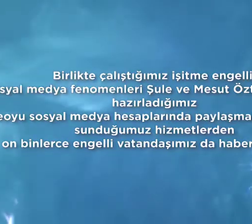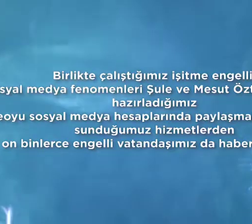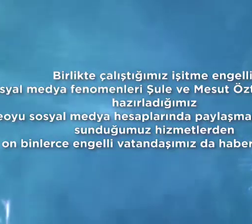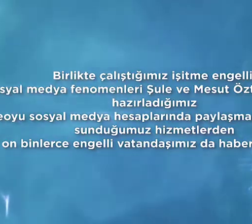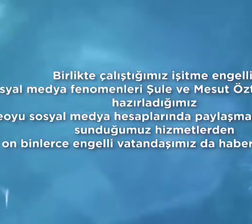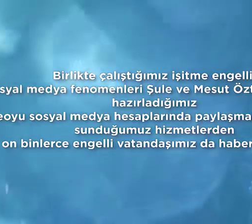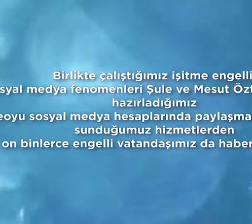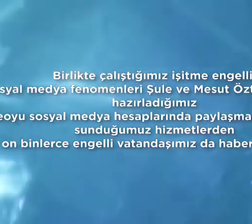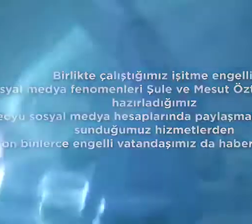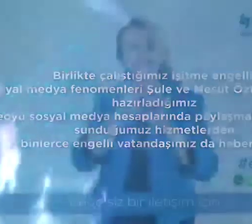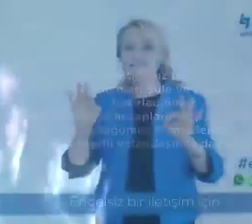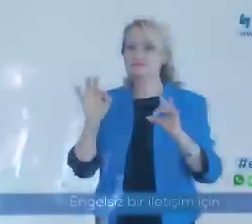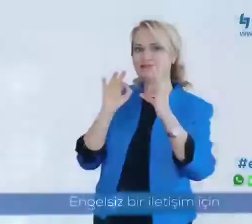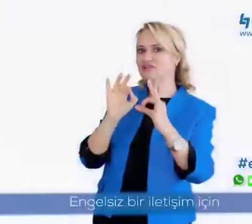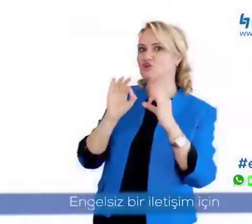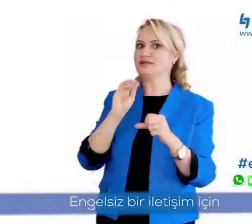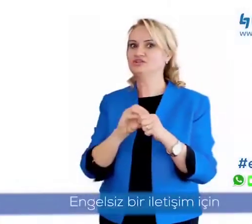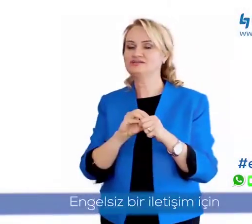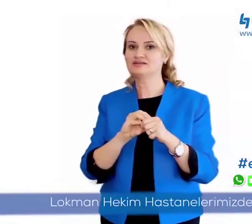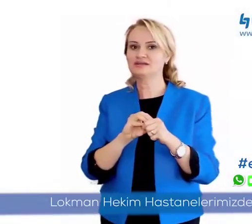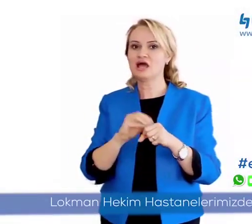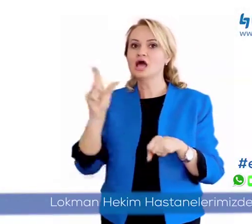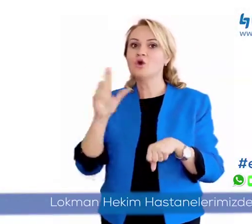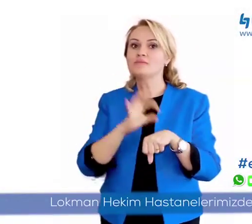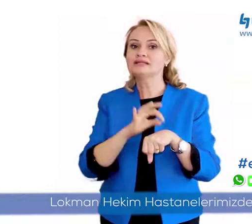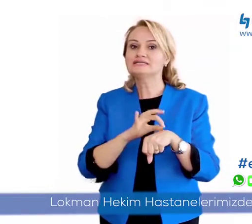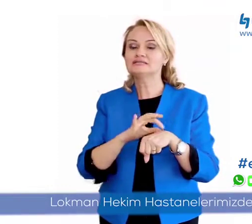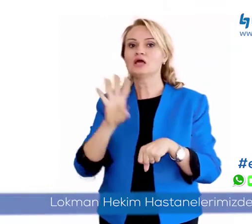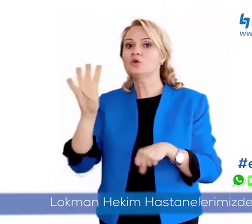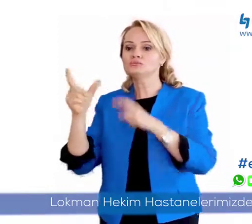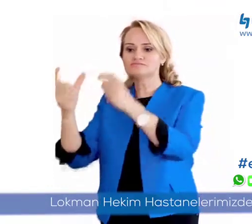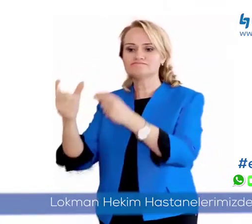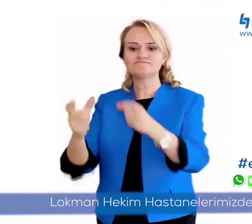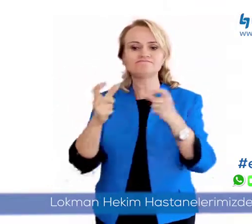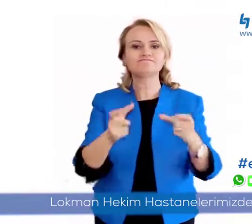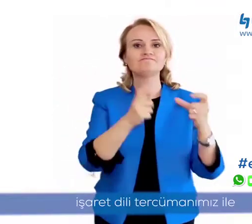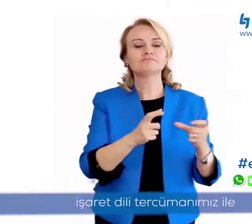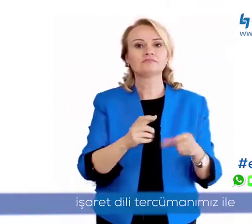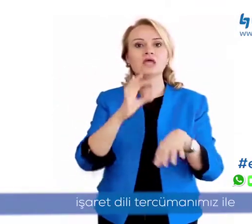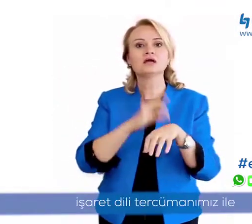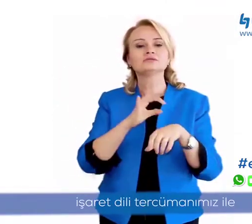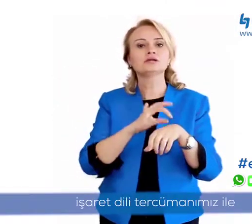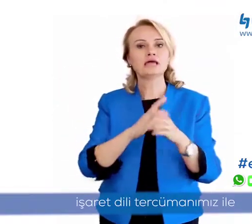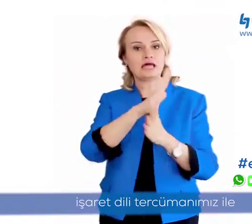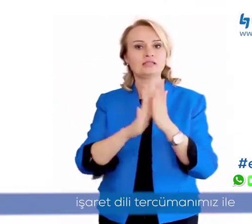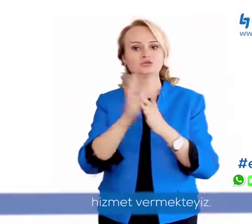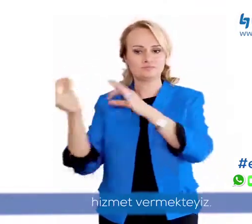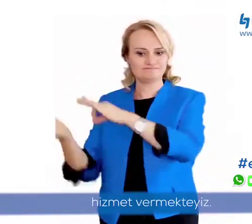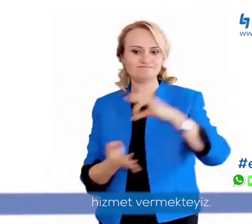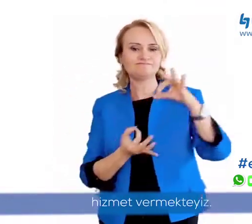haberdar oldu. Engelsiz bir iletişim için Lokman Hekim Hastanelerimizde işaret dili tercümanımızla hizmet